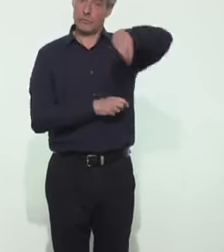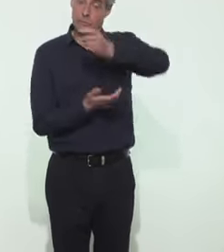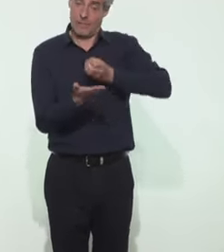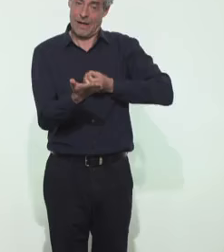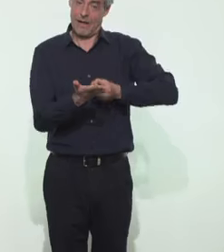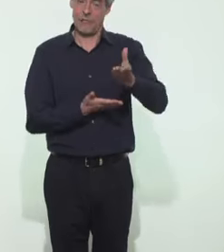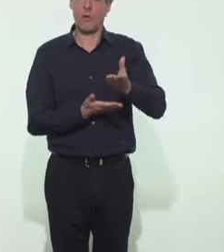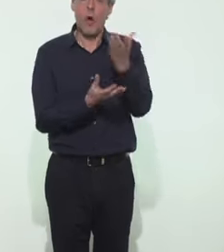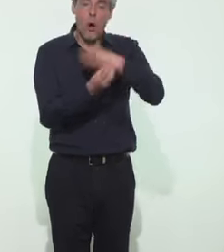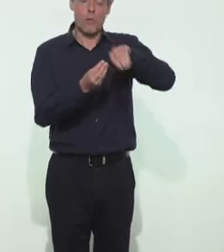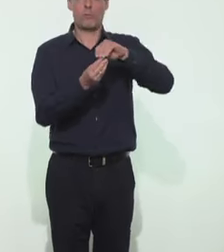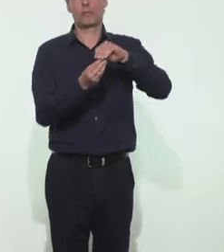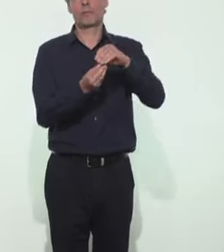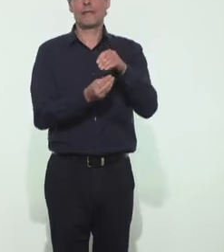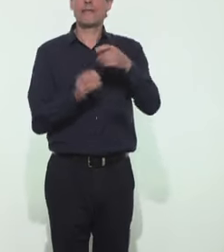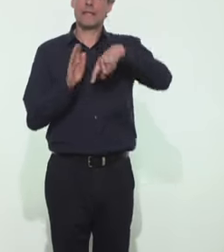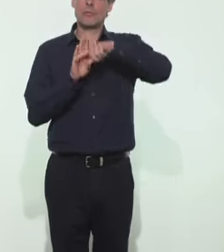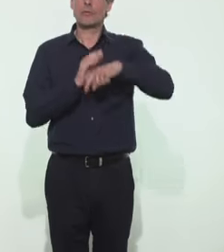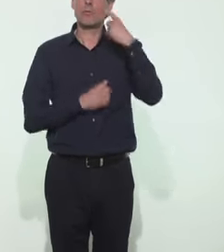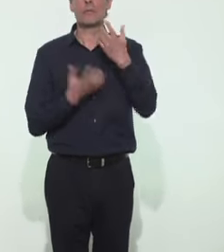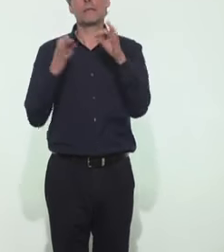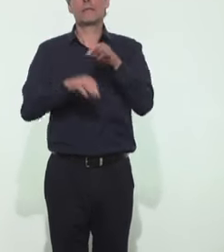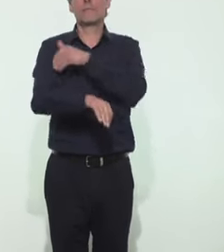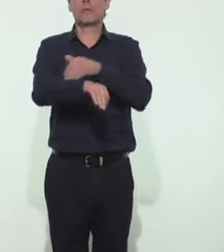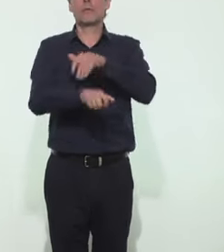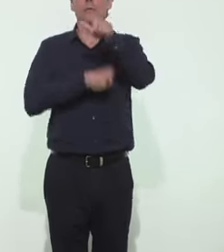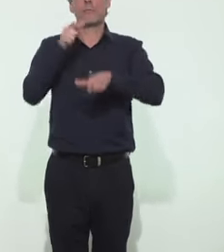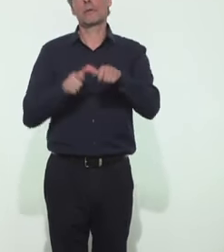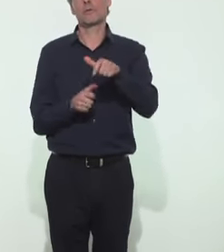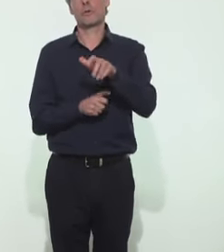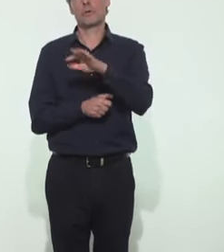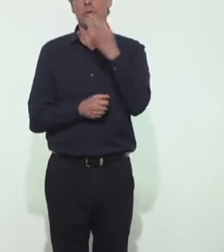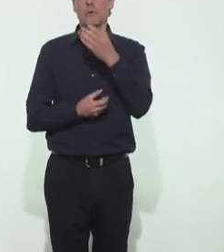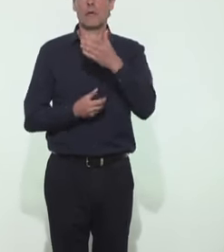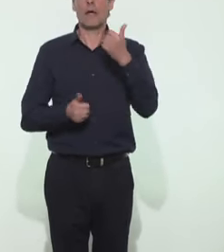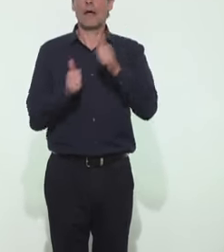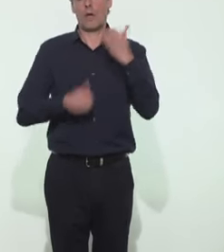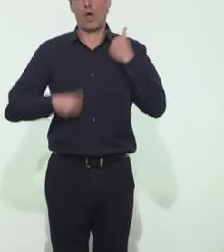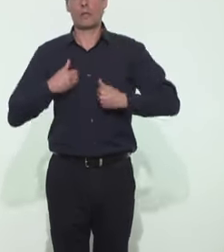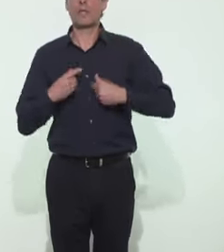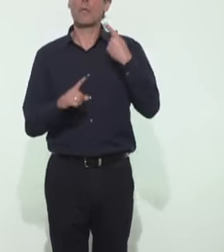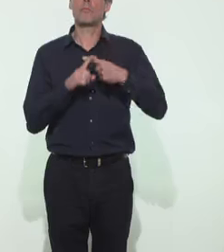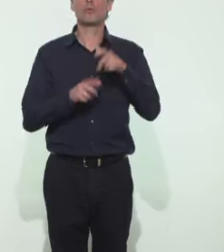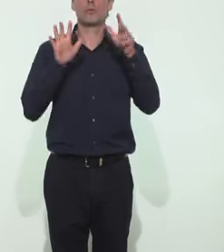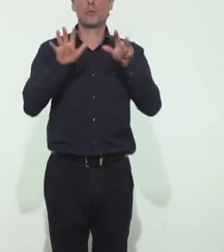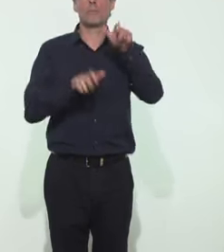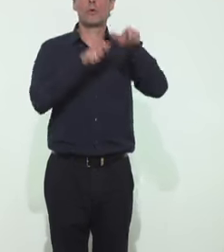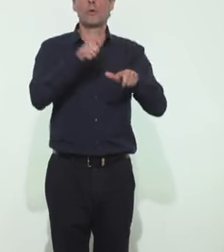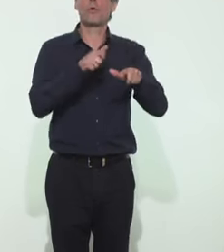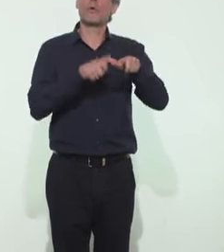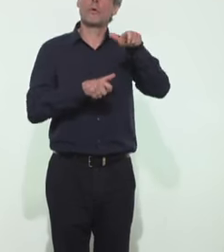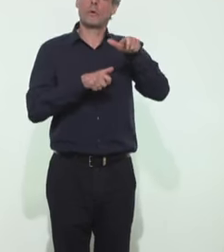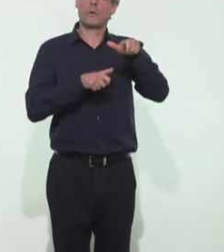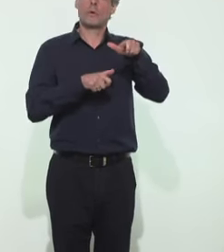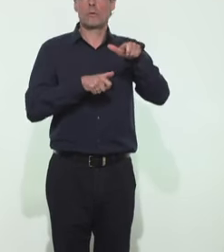viennent en complément des mesures déjà prises pour les 10 millions de françaises et de français qui vivent avec un handicap et les 8 millions de proches qui les